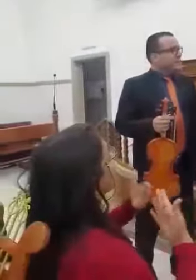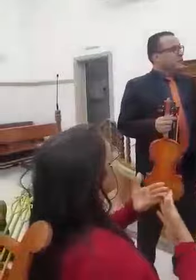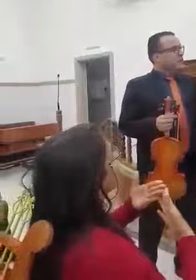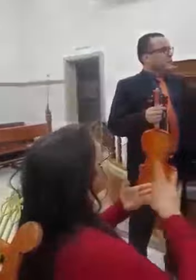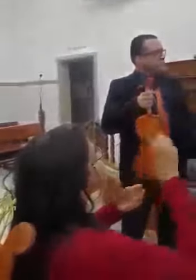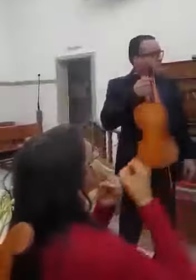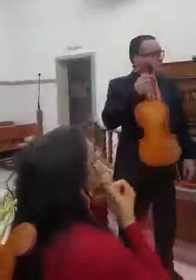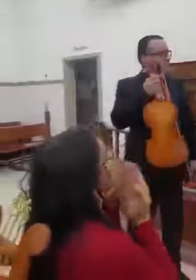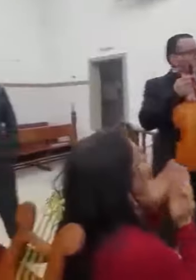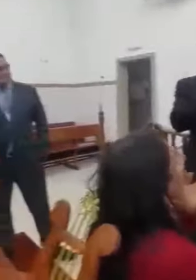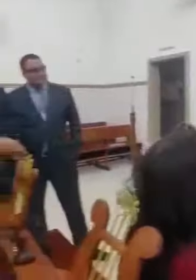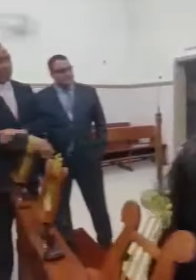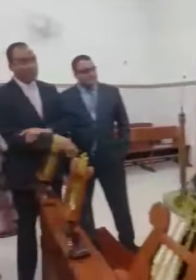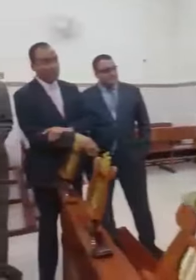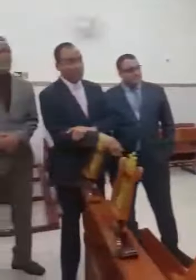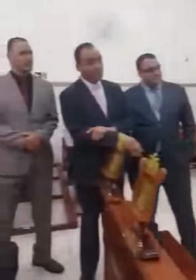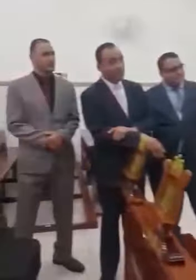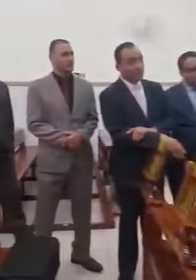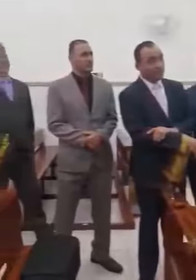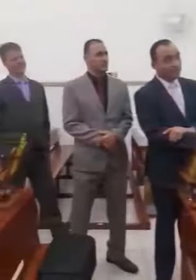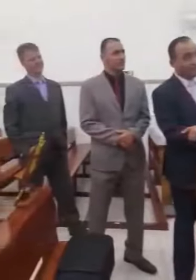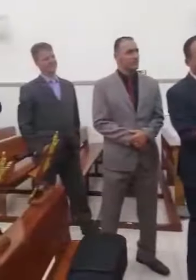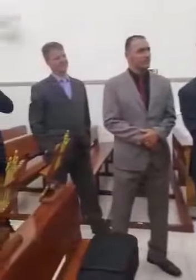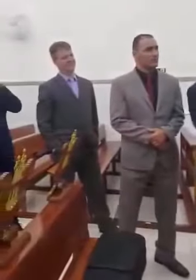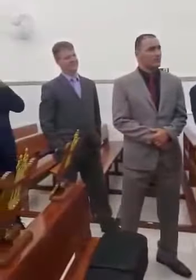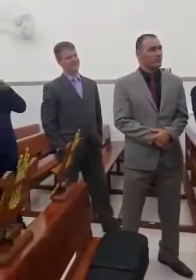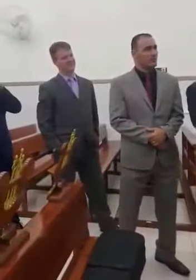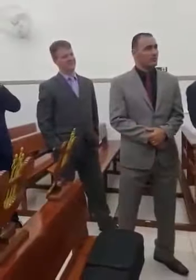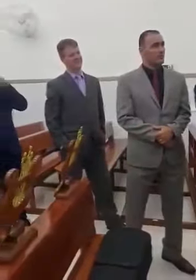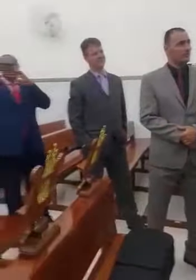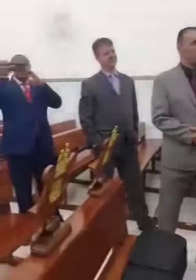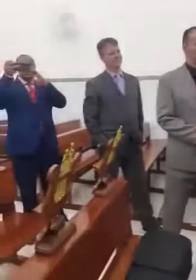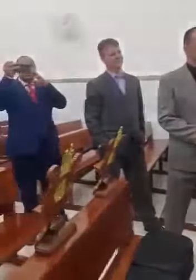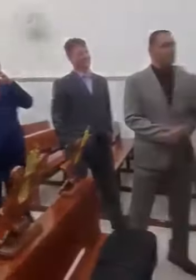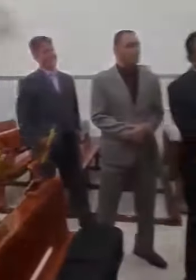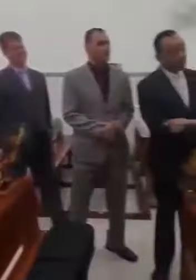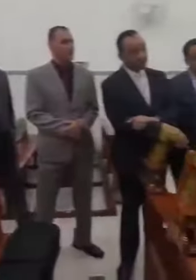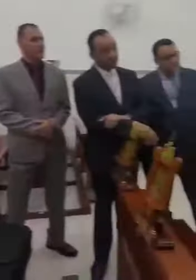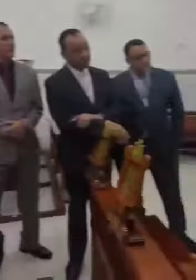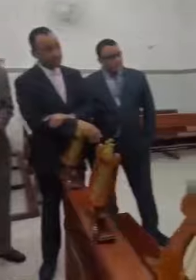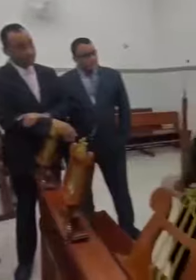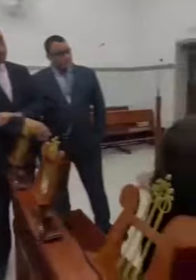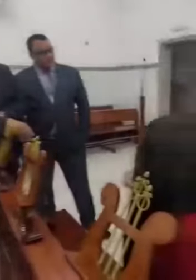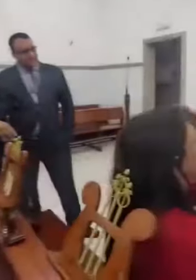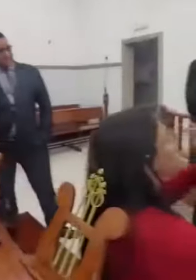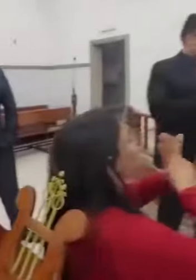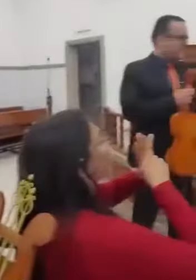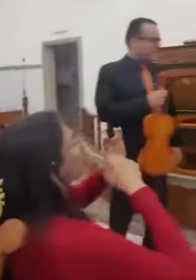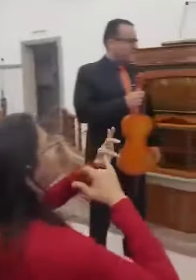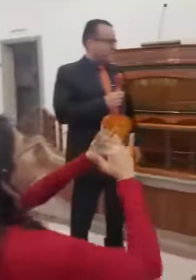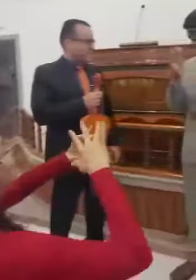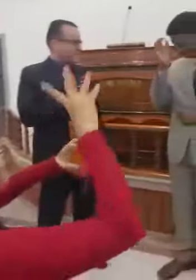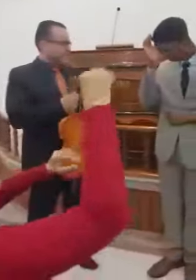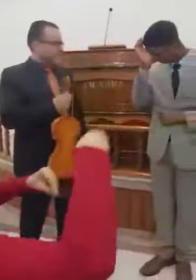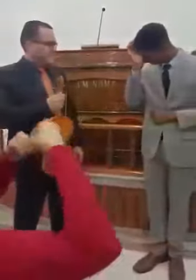Hugo, esse violino representa o dom da música que o Senhor te entrega hoje. Amém!